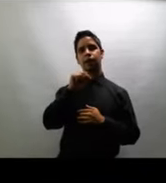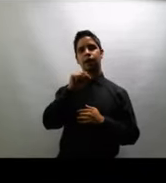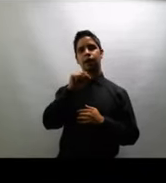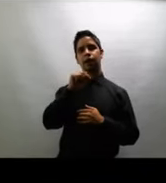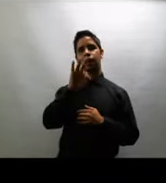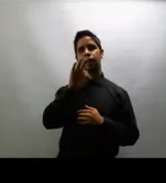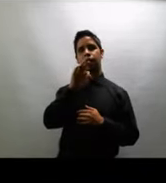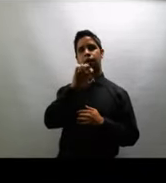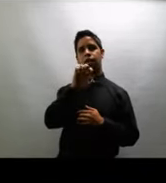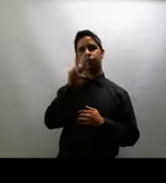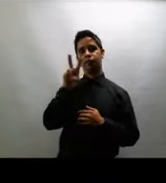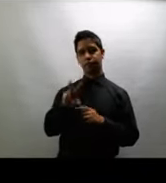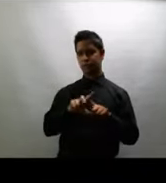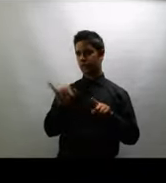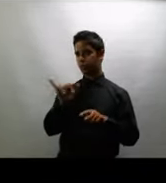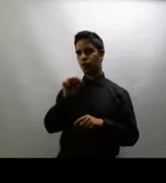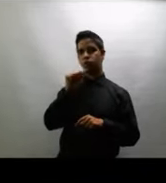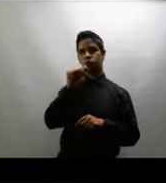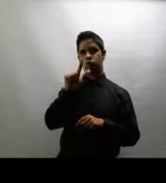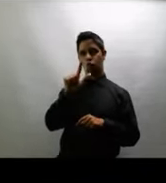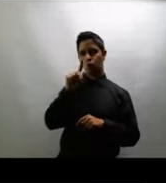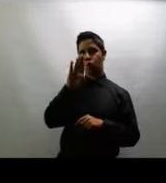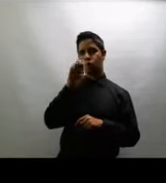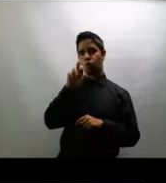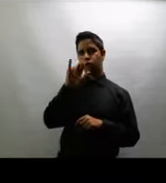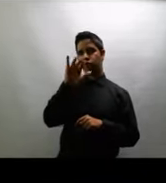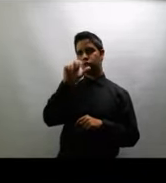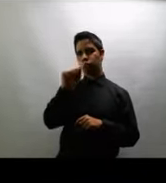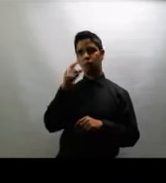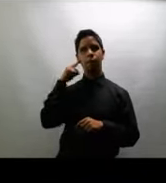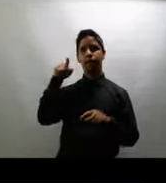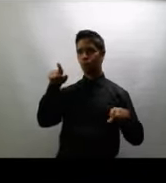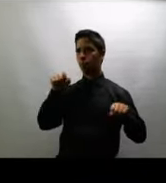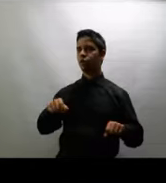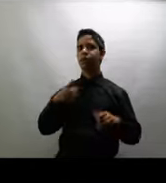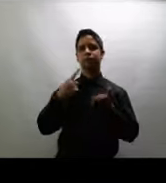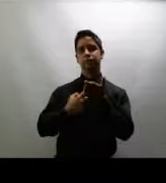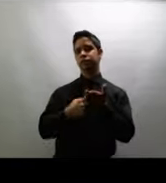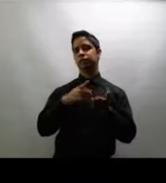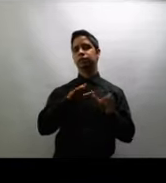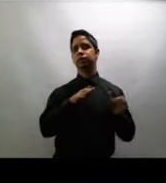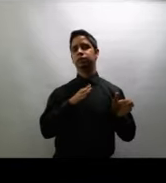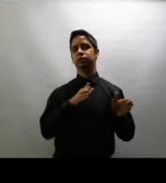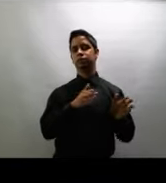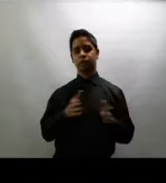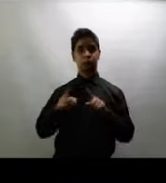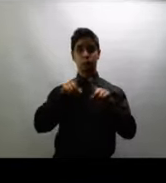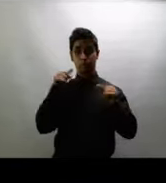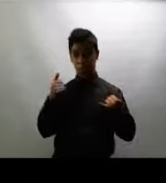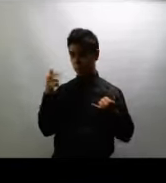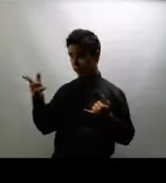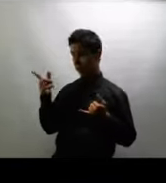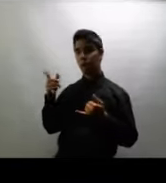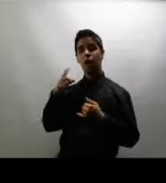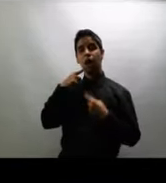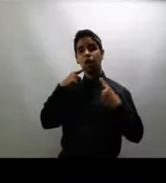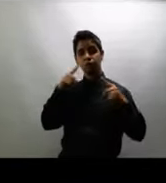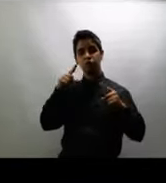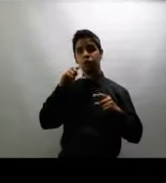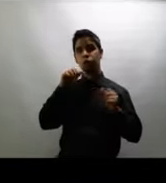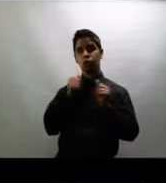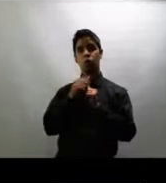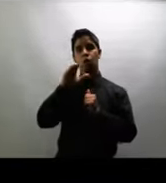boricua. Eso es lo que le hacía falta para que estuvieran tranquilitos. Y aquí tenemos por fin, vamos a hablar con Carmen